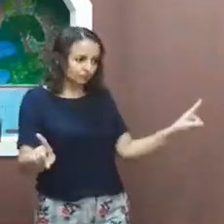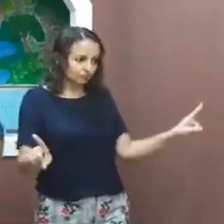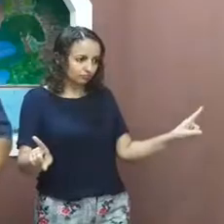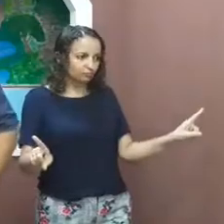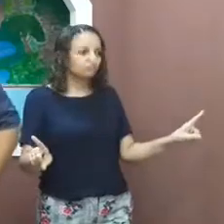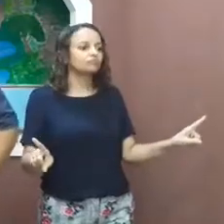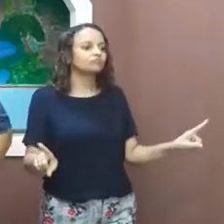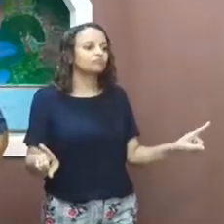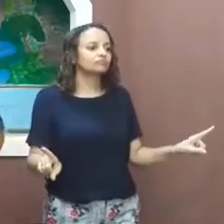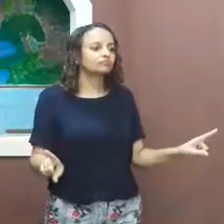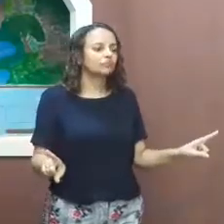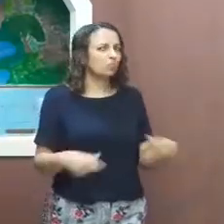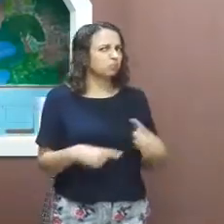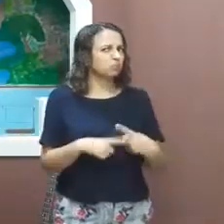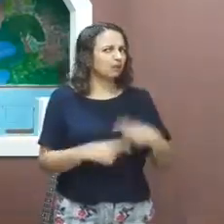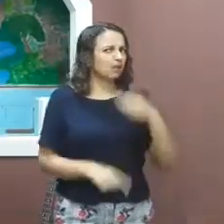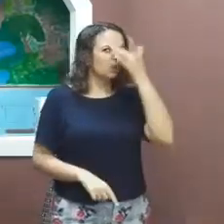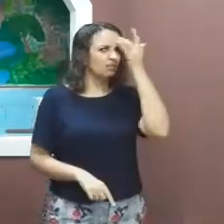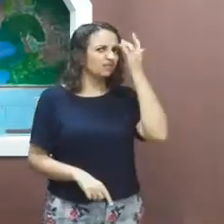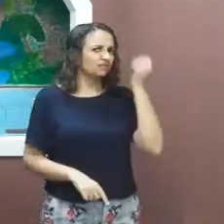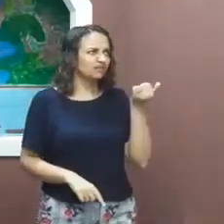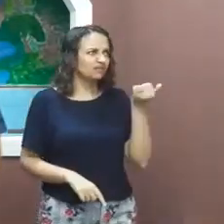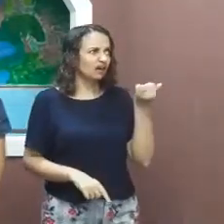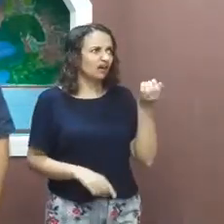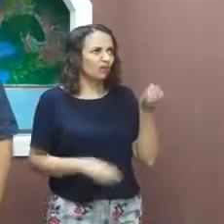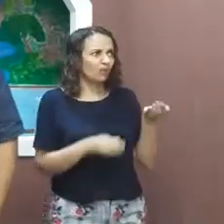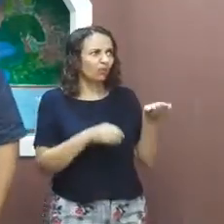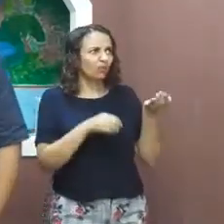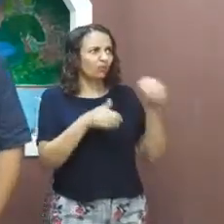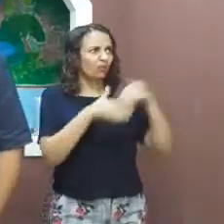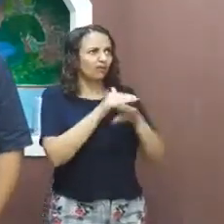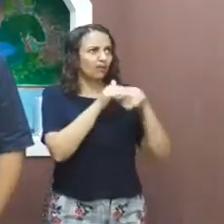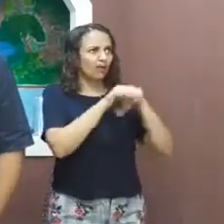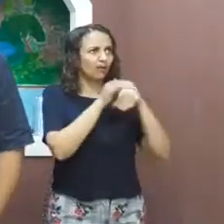Sabe que hoje as pessoas acumulam muito? Pensamento.